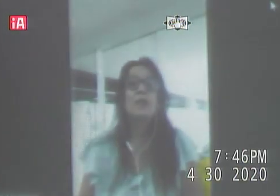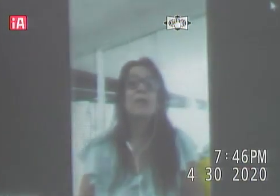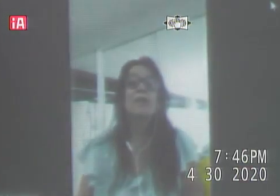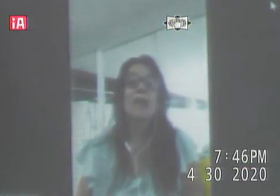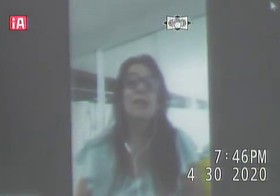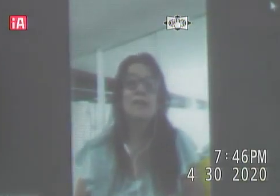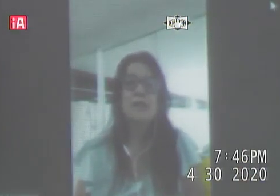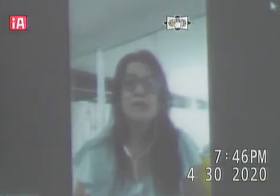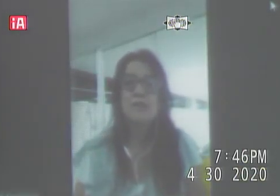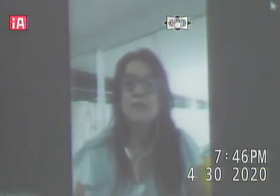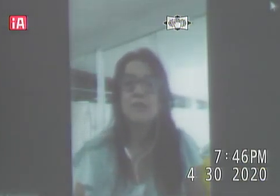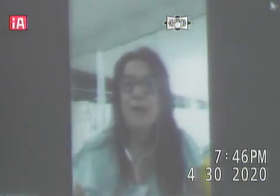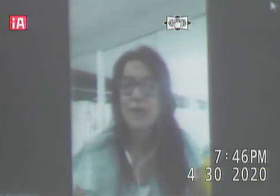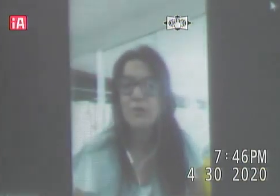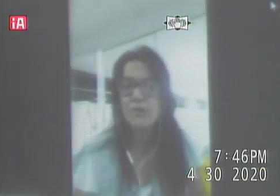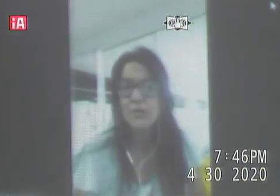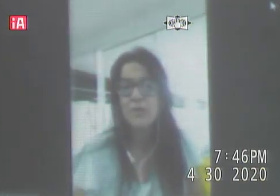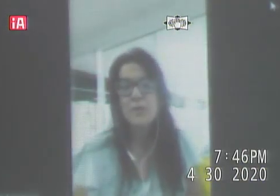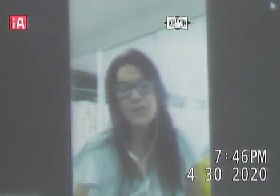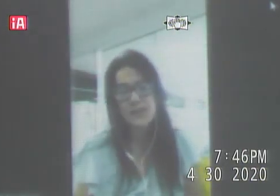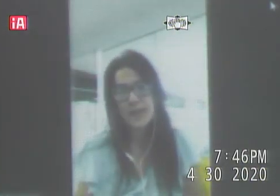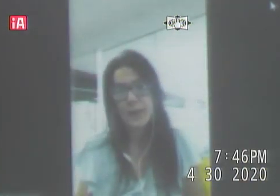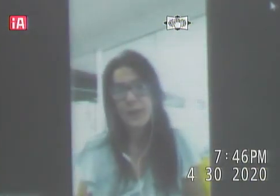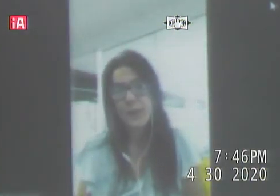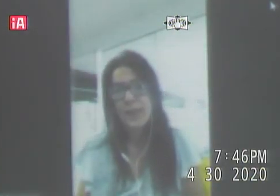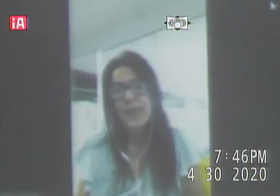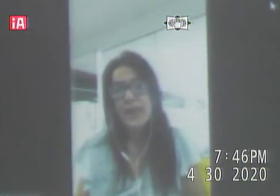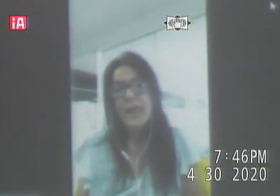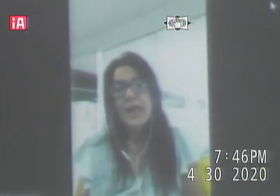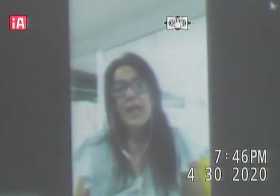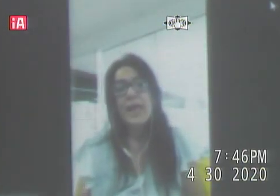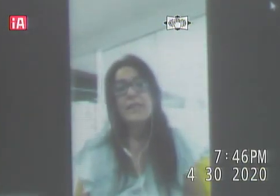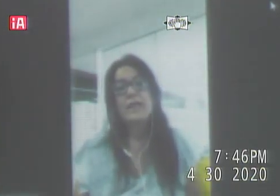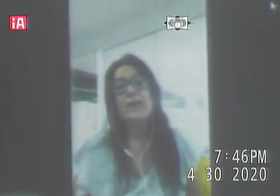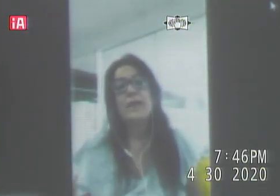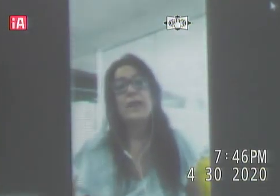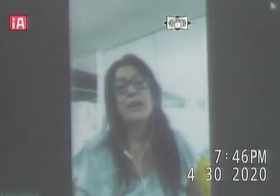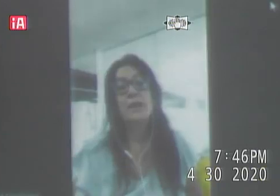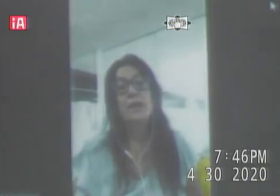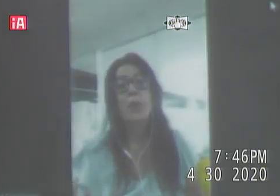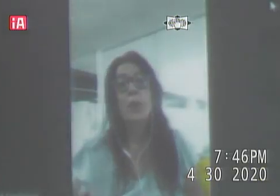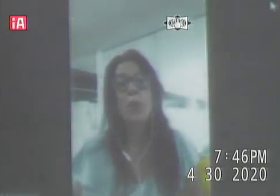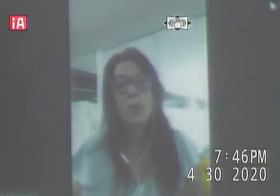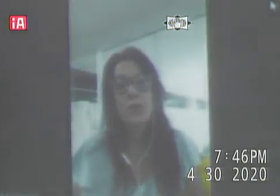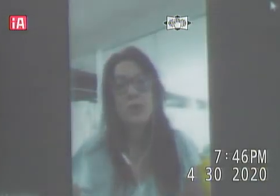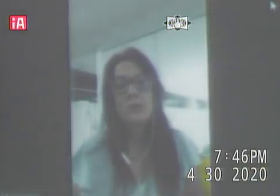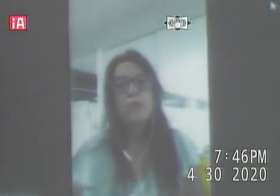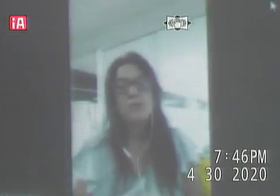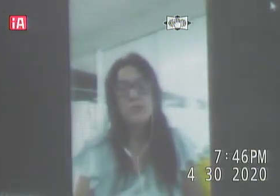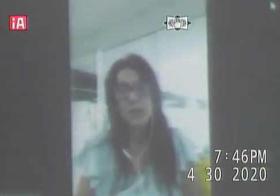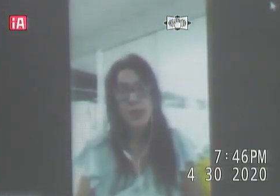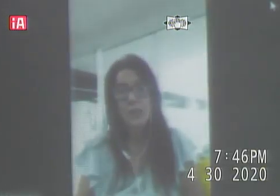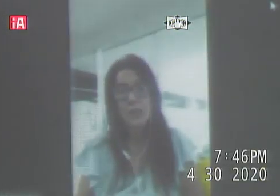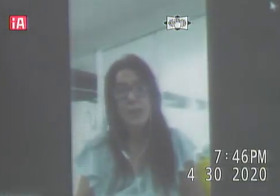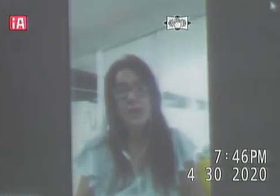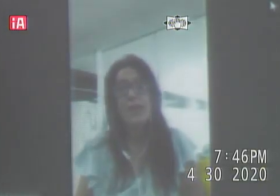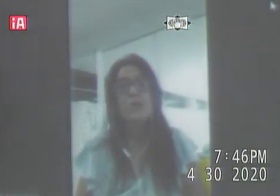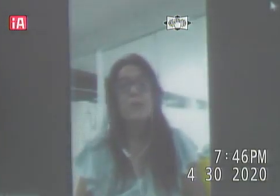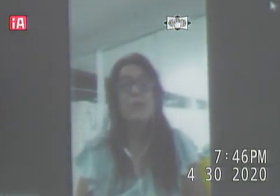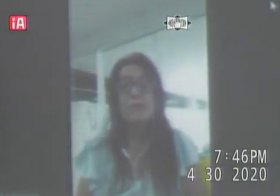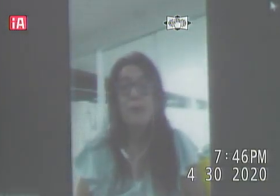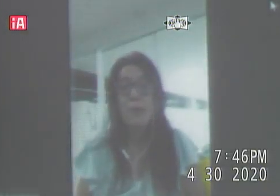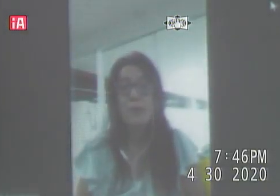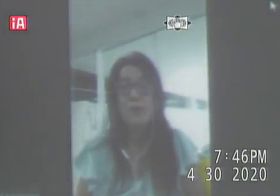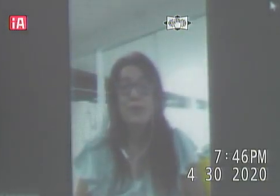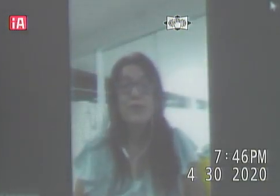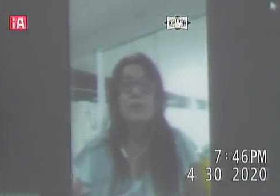que têm essa necessidade do auxílio emergencial. Essa procura do auxílio e de